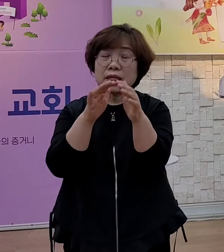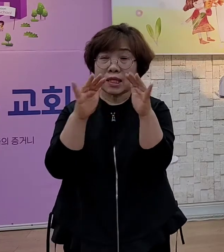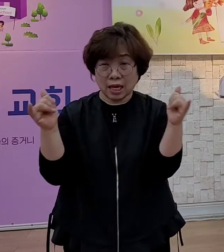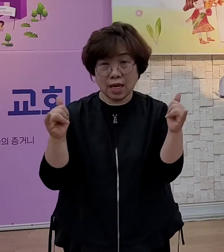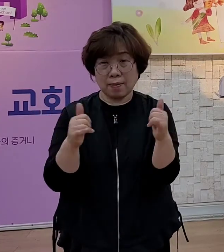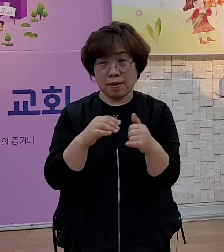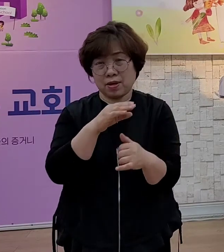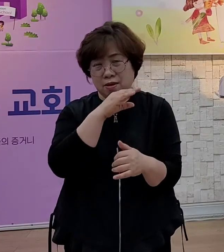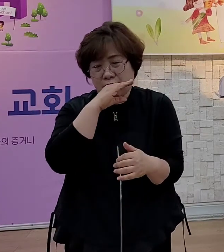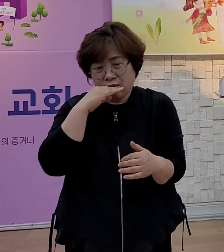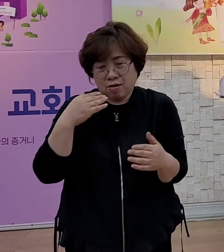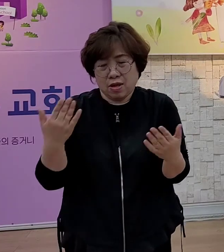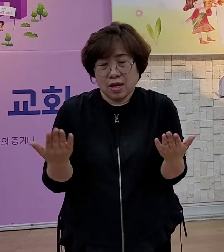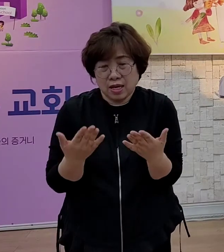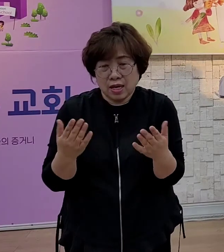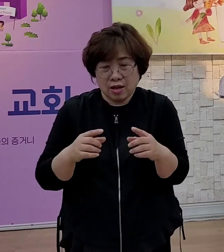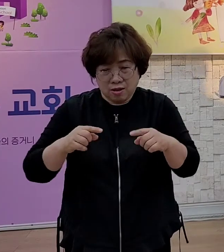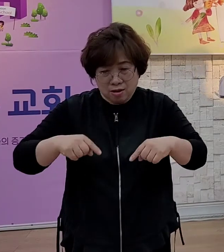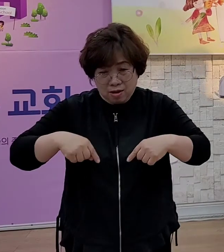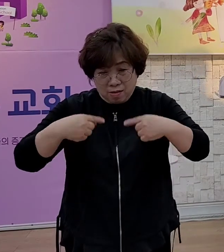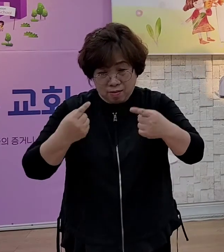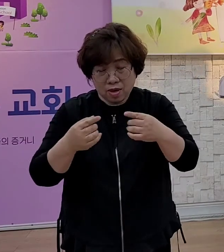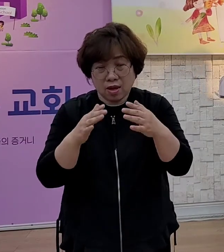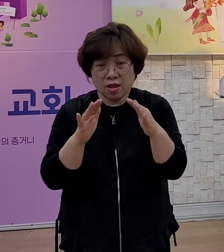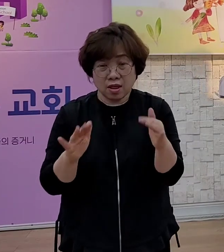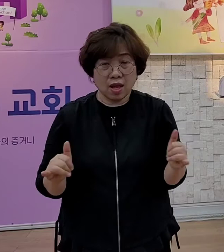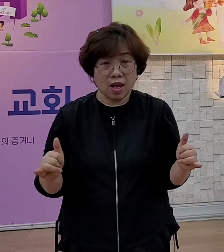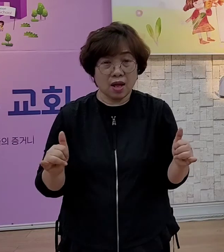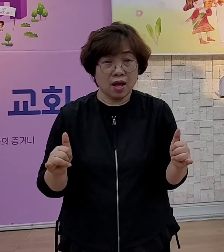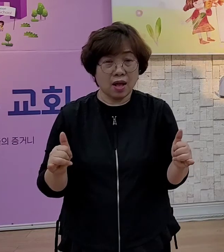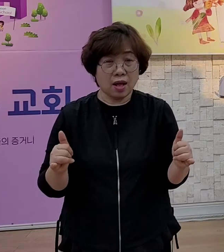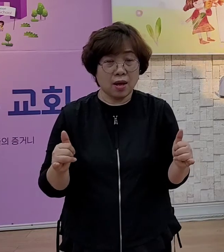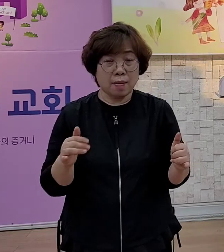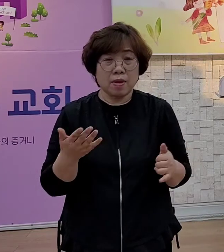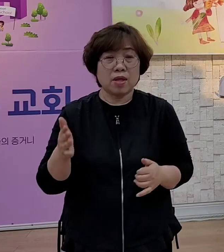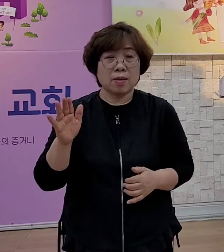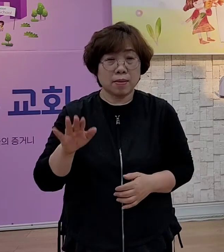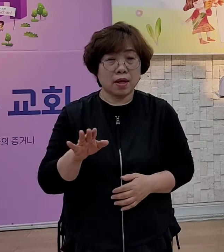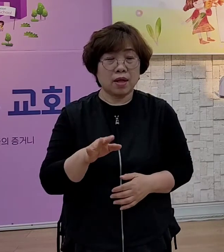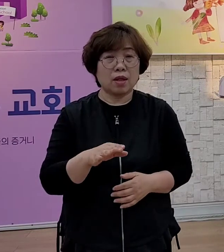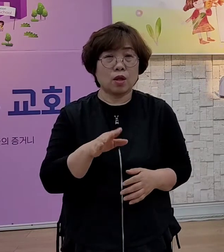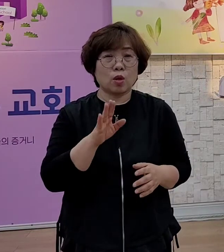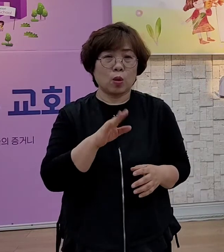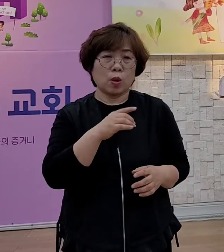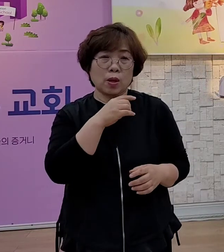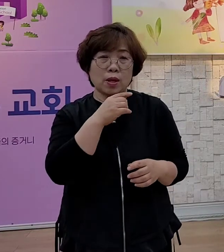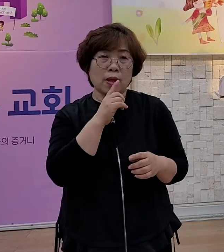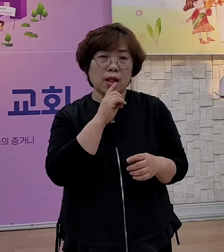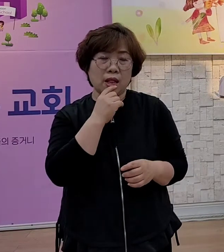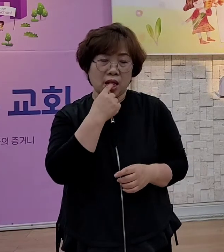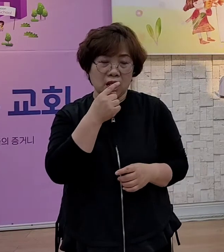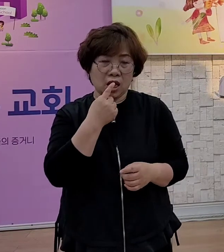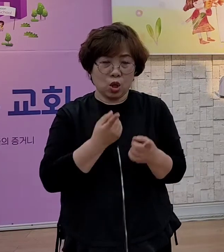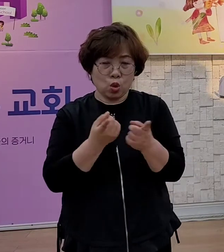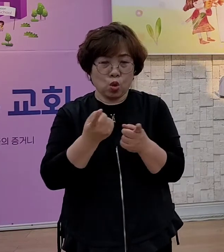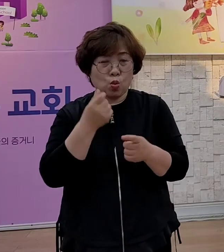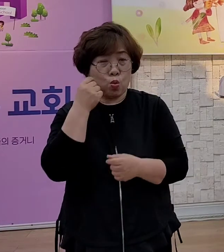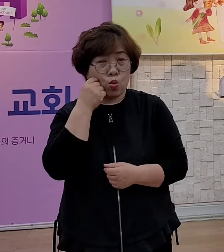경건한 일에 힘을 쓰는 사람이라 할지라도 그 사람이요 오늘 본문에 있는 것처럼 자기 혀를 제갈 물리지